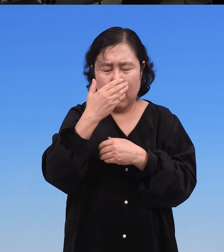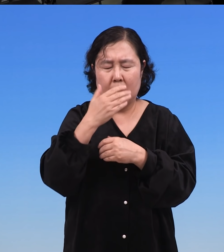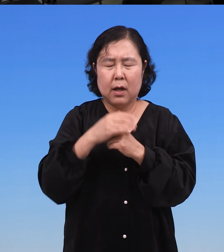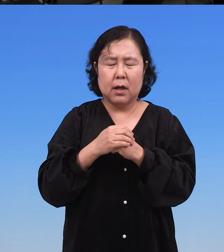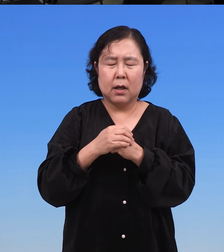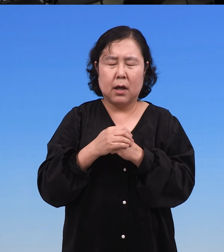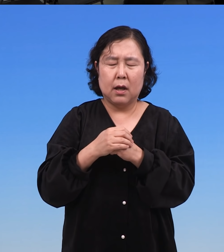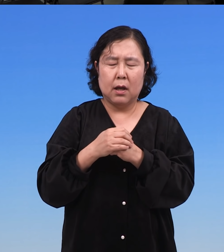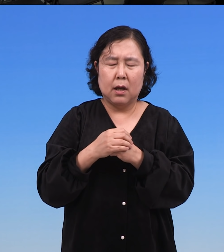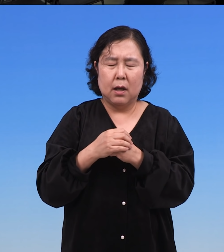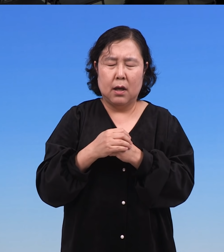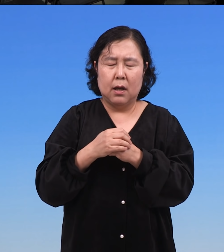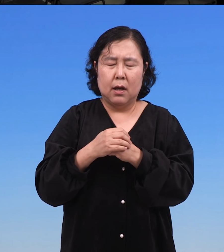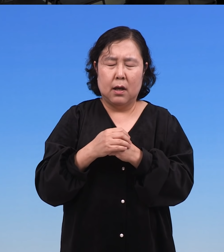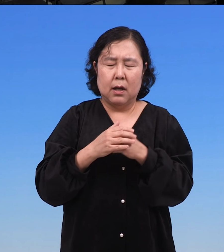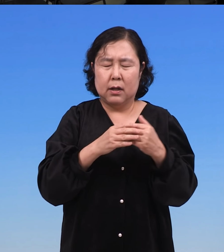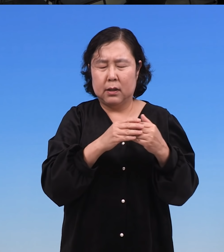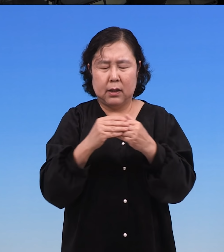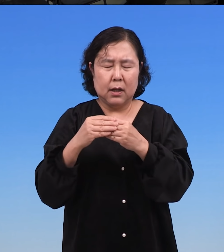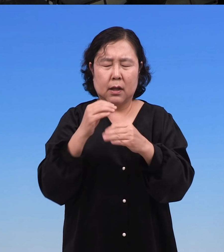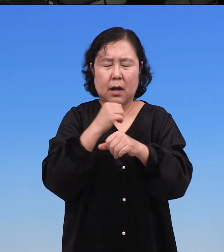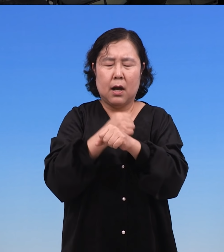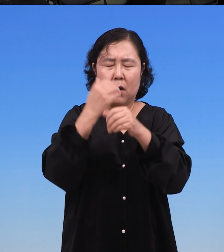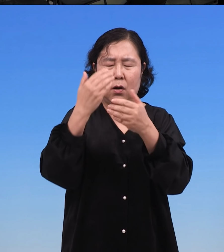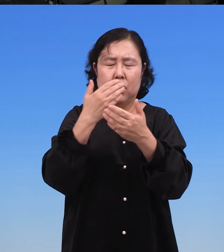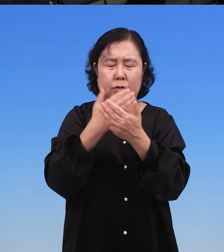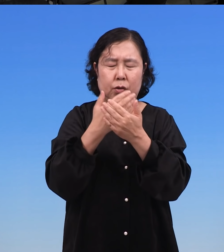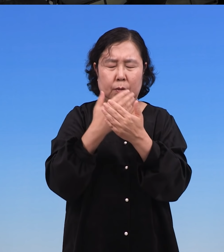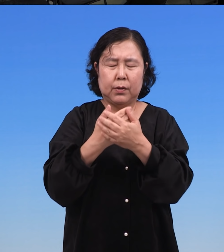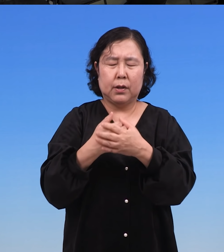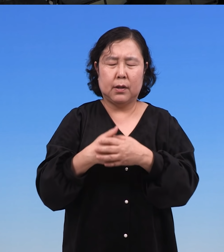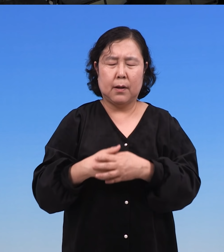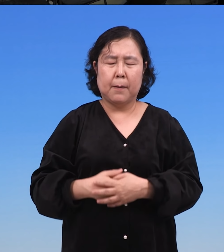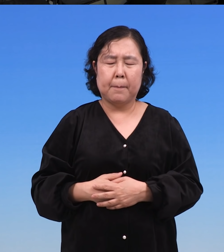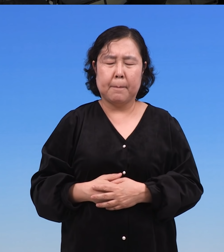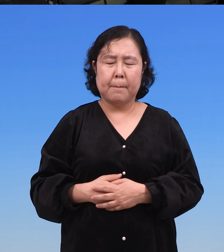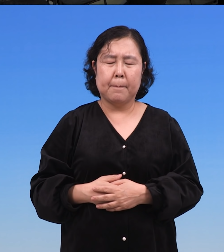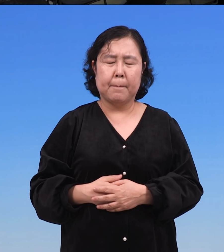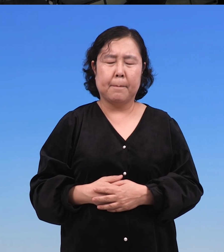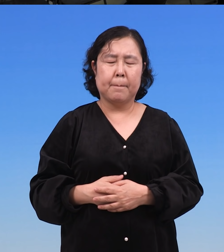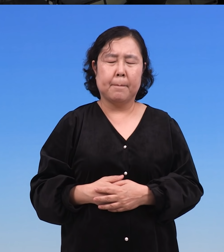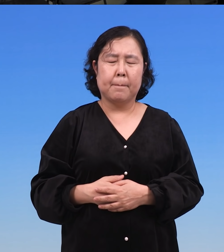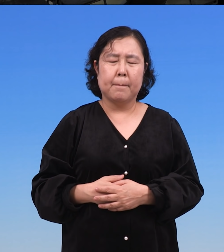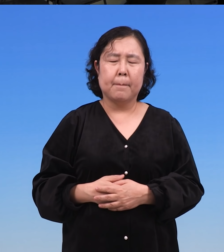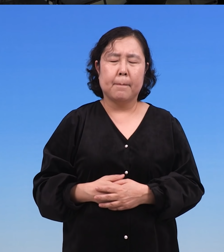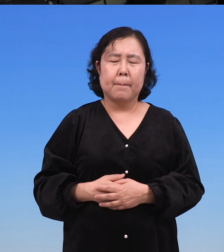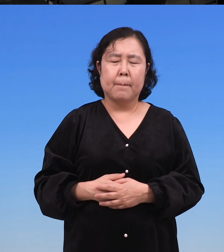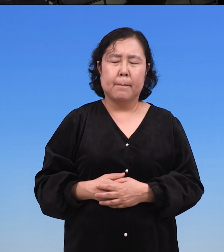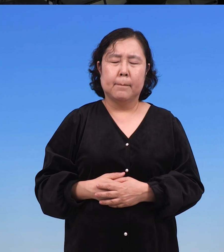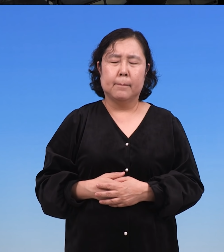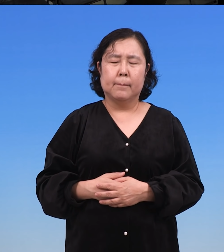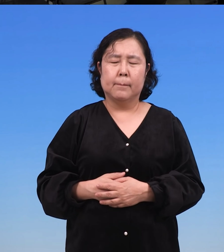순적한 가운데 진행되도록 주님이 간섭하여 주시옵소서. 주님 우리 함께하여 주시고